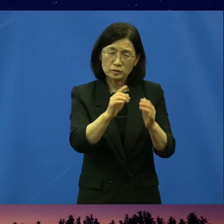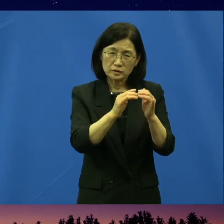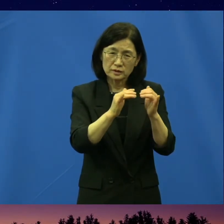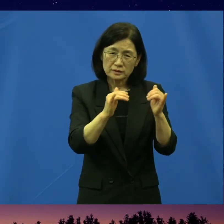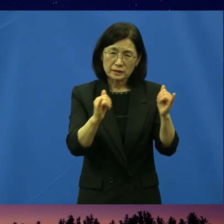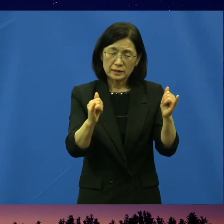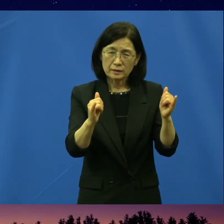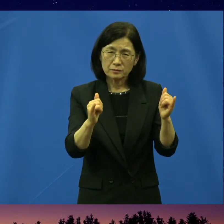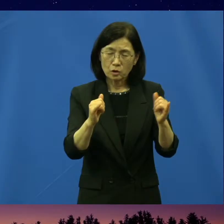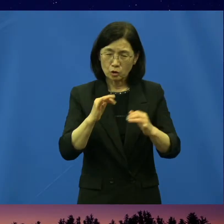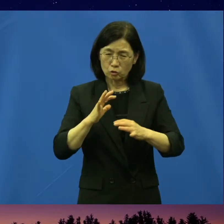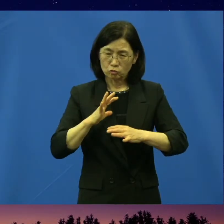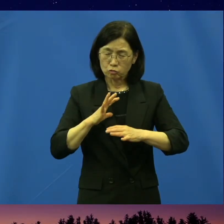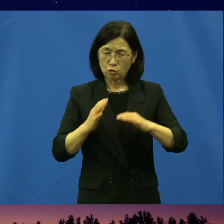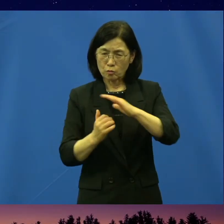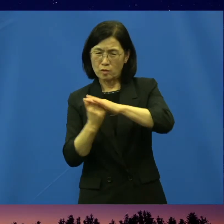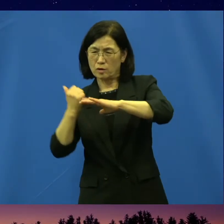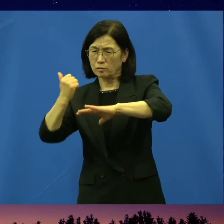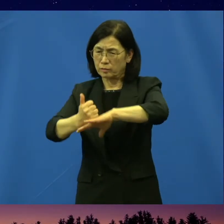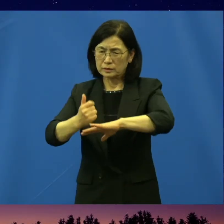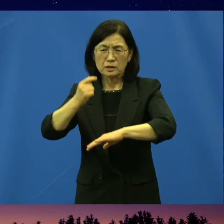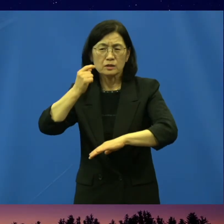두려움을 극복하지 못하면 결국 뭐예요?